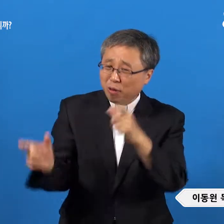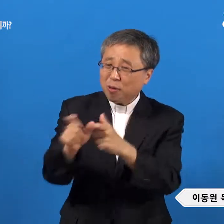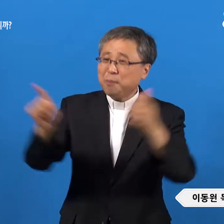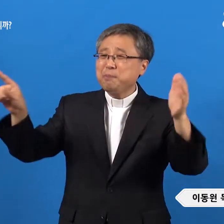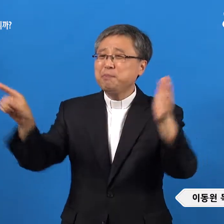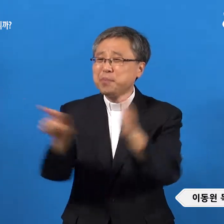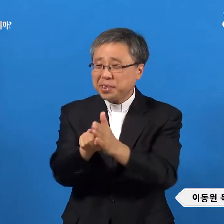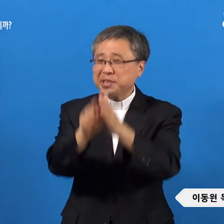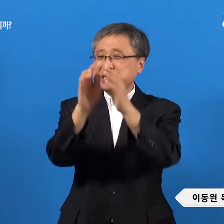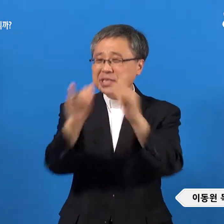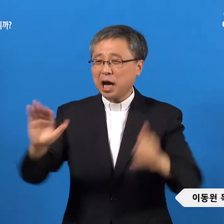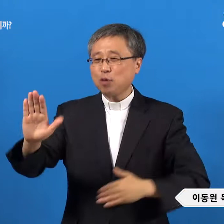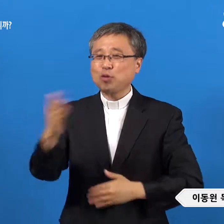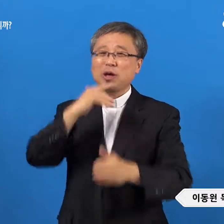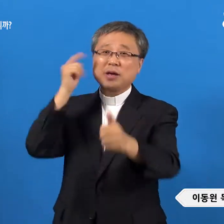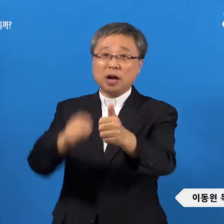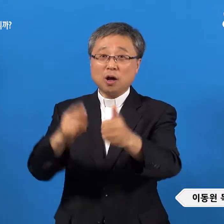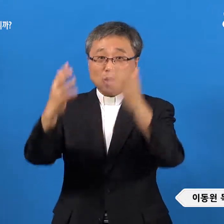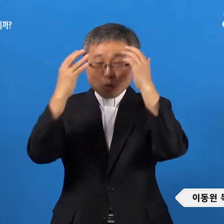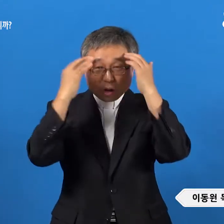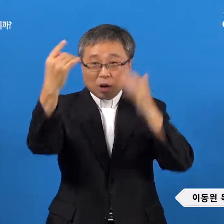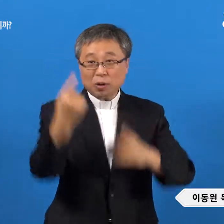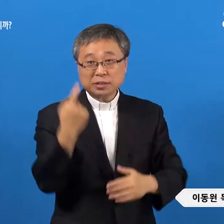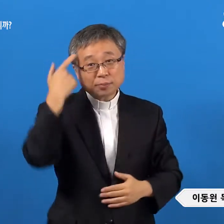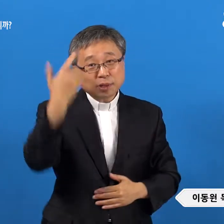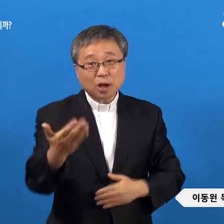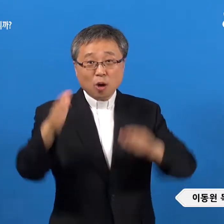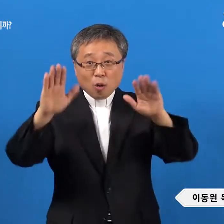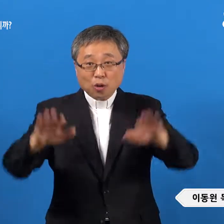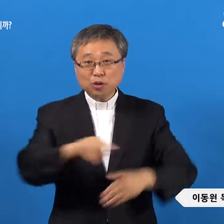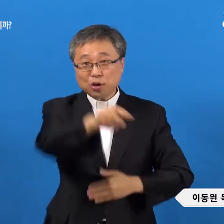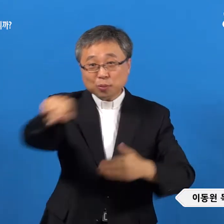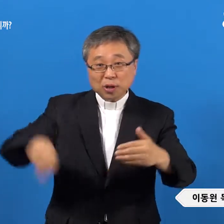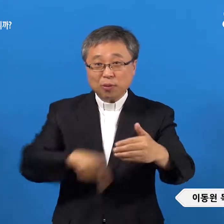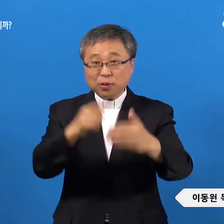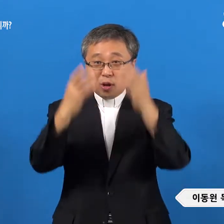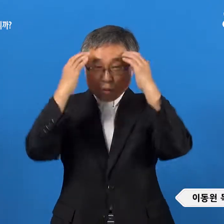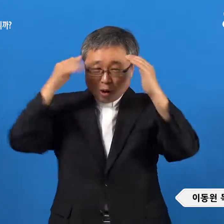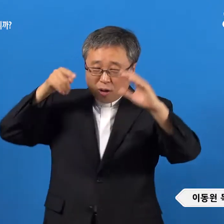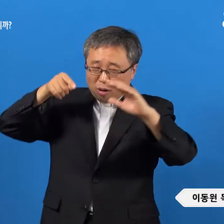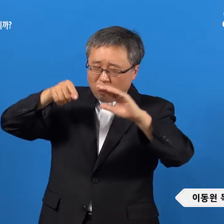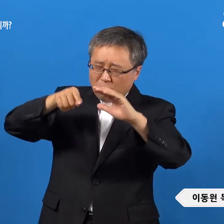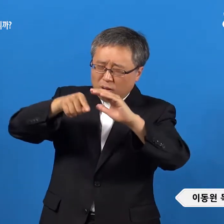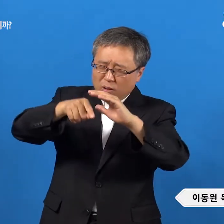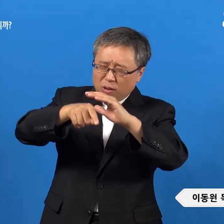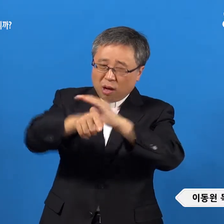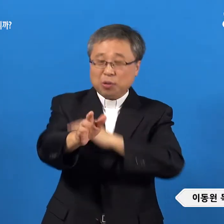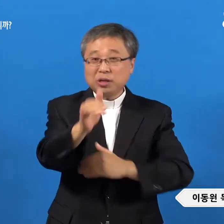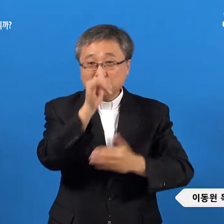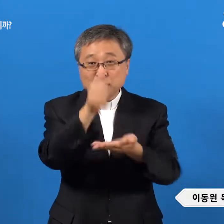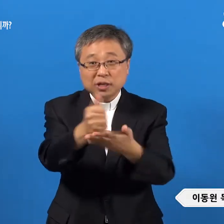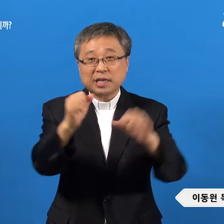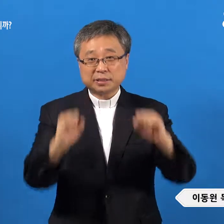되라. 고난이 오셨습니까? 오늘 여러분 중에 고난을 통과하고 있는 분이 계십니까?